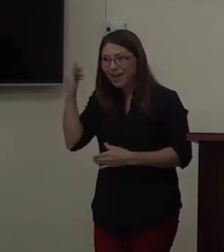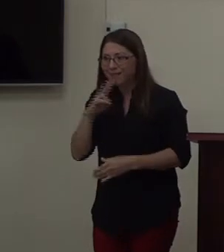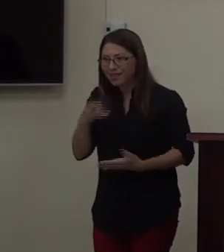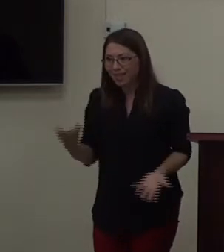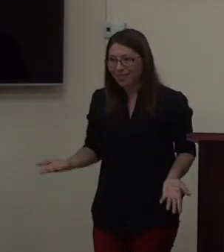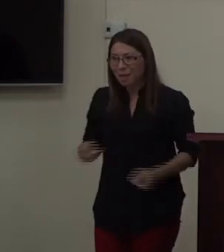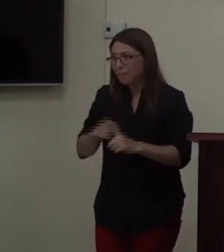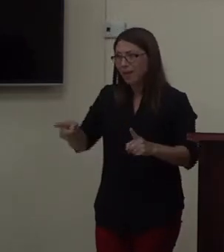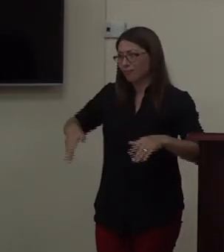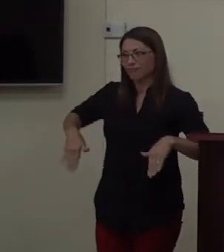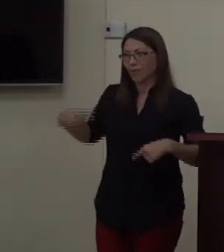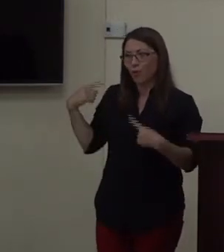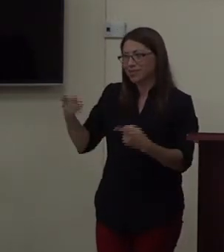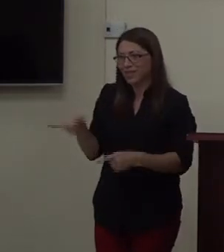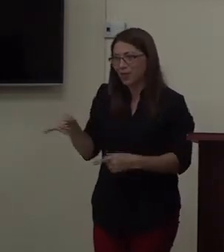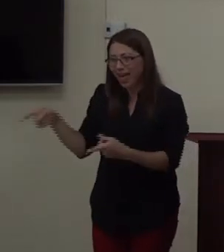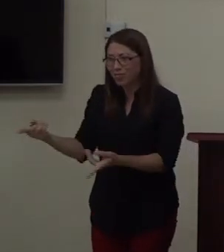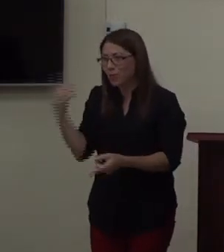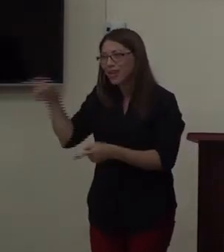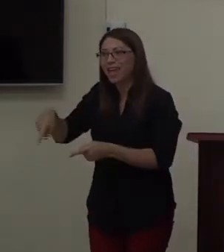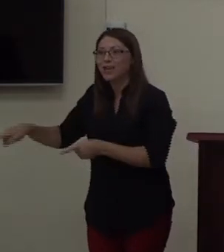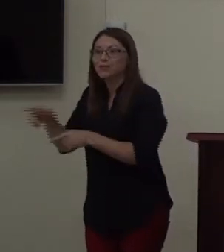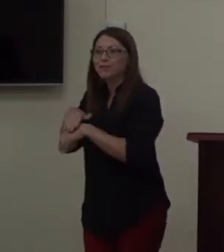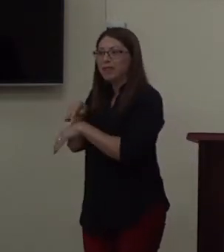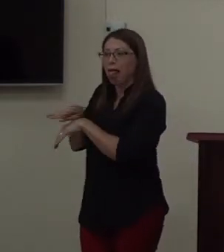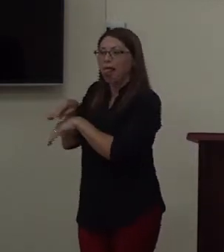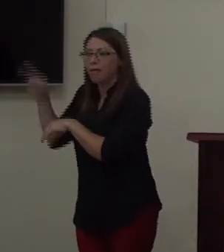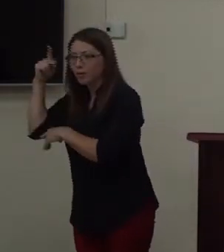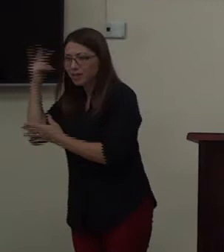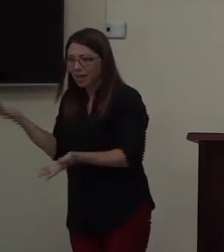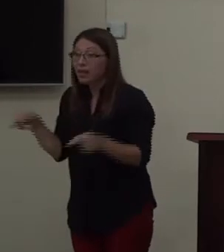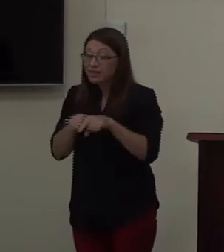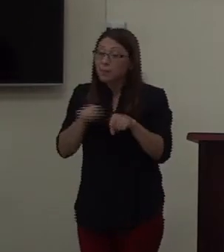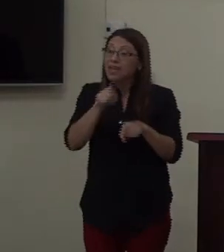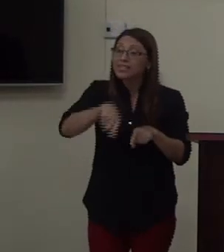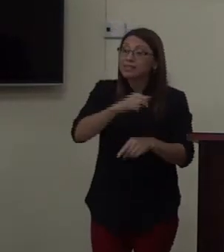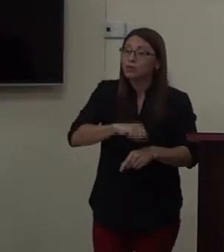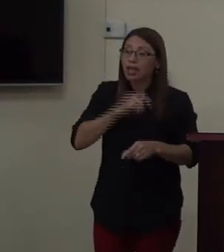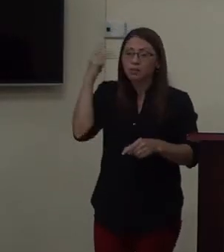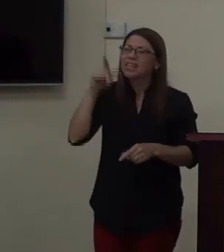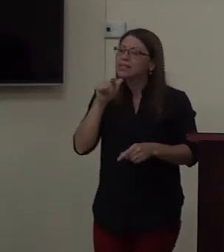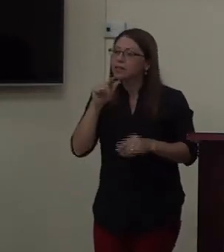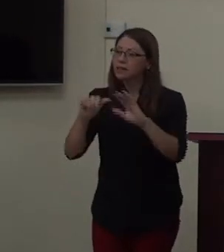¿verdad? Que no ha sido tanto. Esas autoridades políticas son también las asociaciones de desarrollo, estas